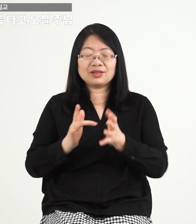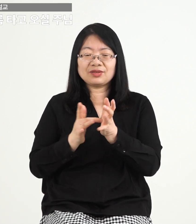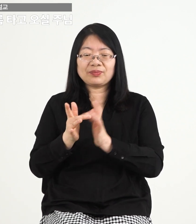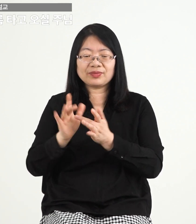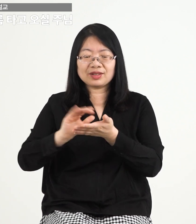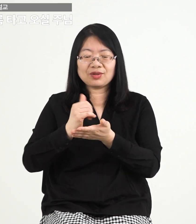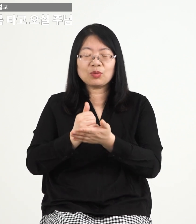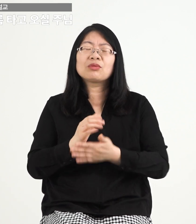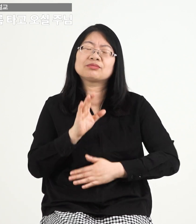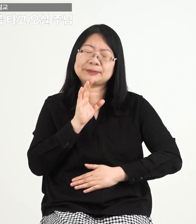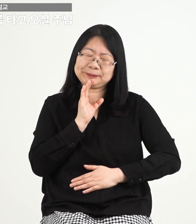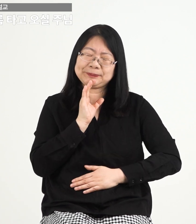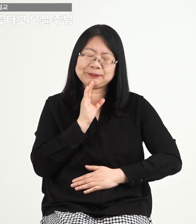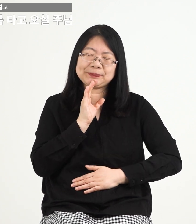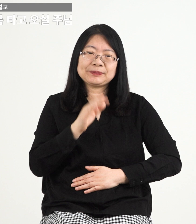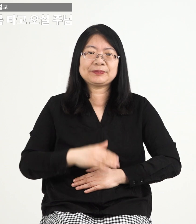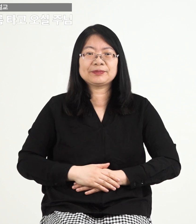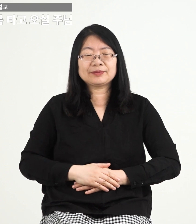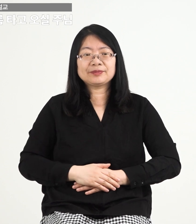예수 그리스도가 진짜입니다.